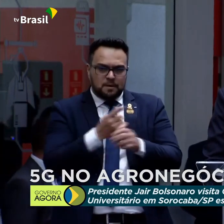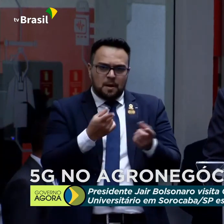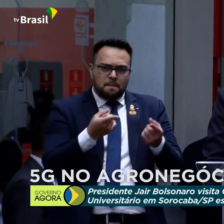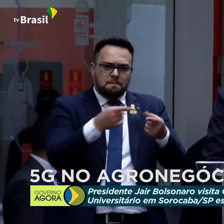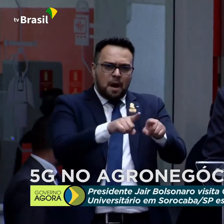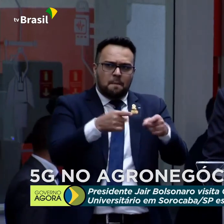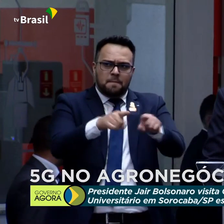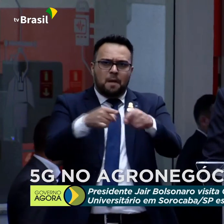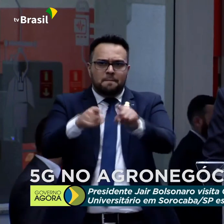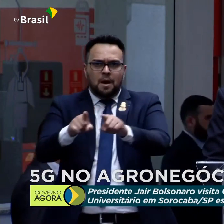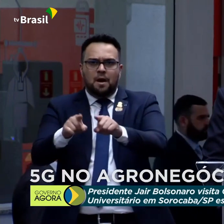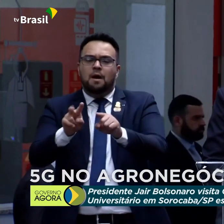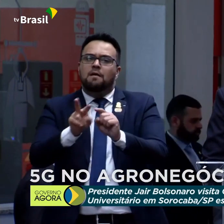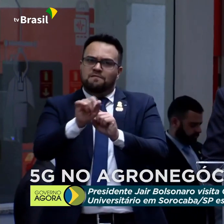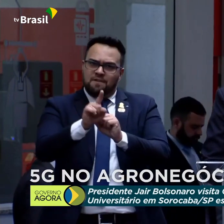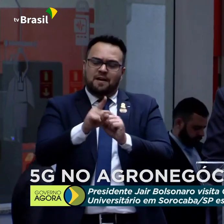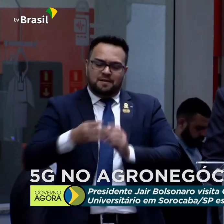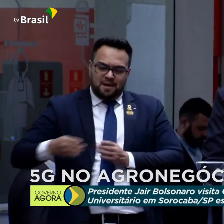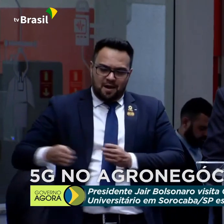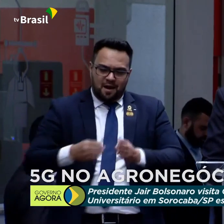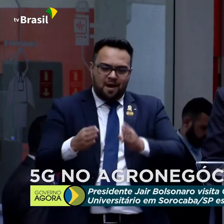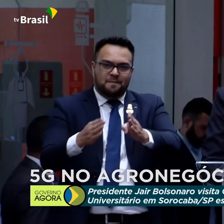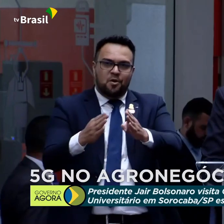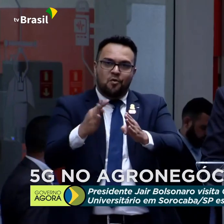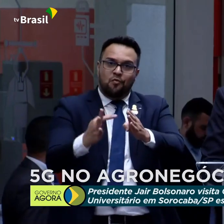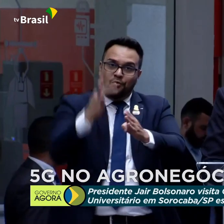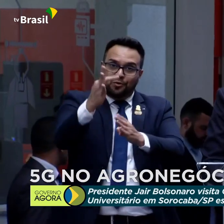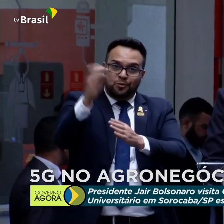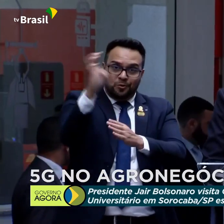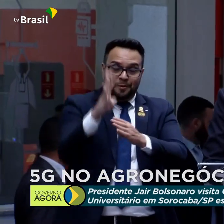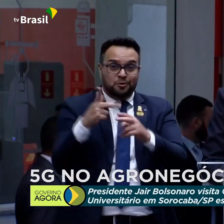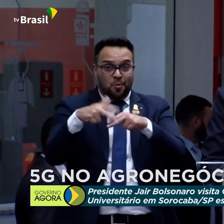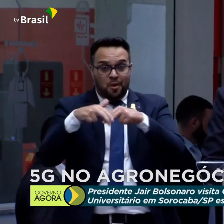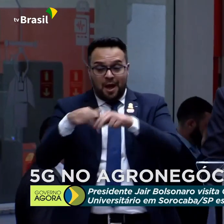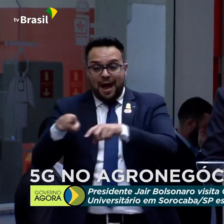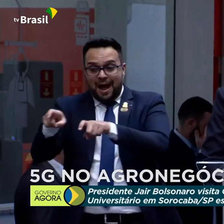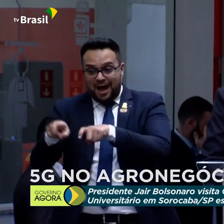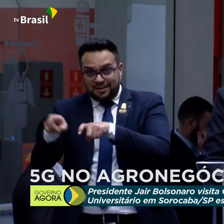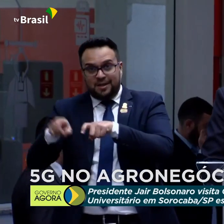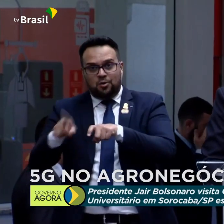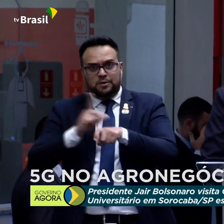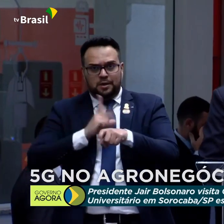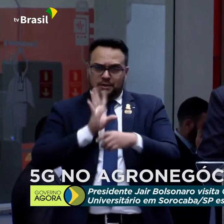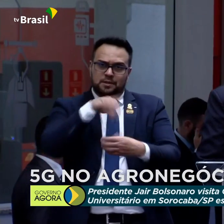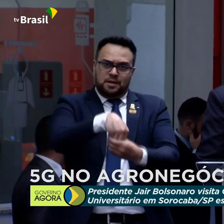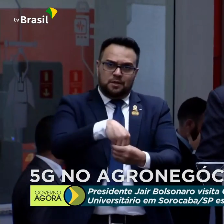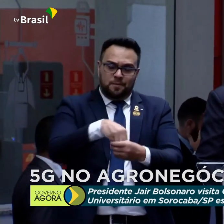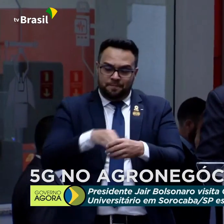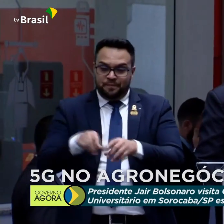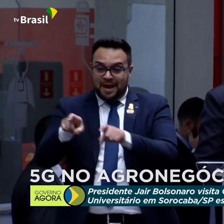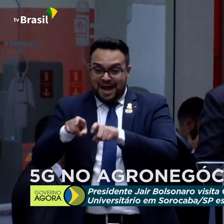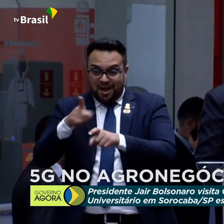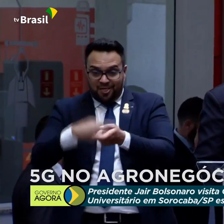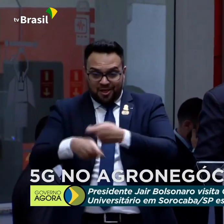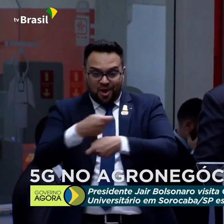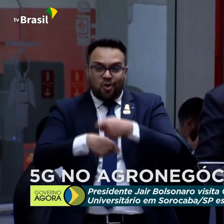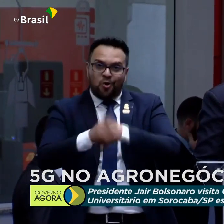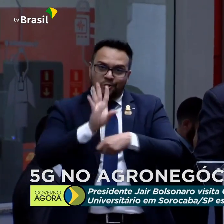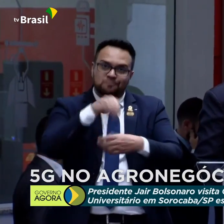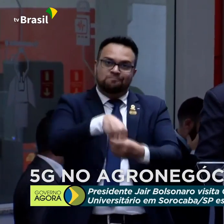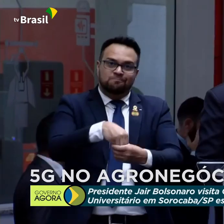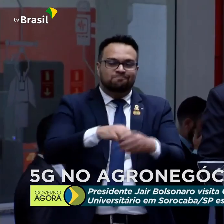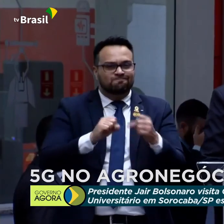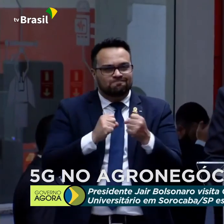parcerias, é que escreverá o futuro da nossa nação. E o agronegócio está inserido nisso. O agronegócio veio para ficar.